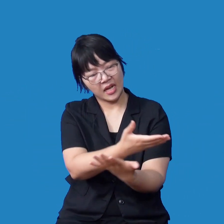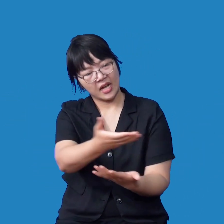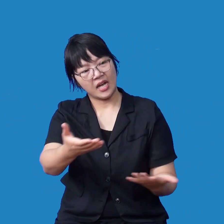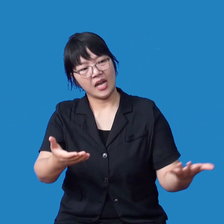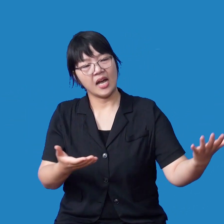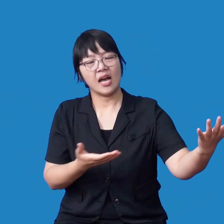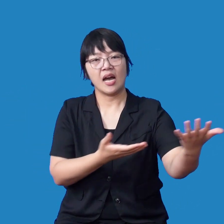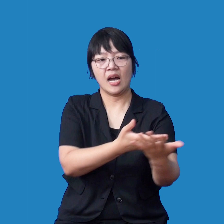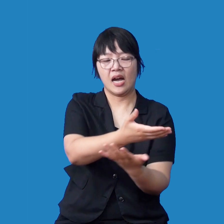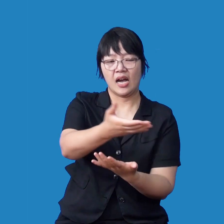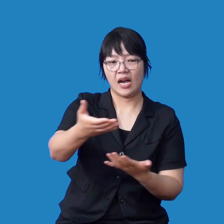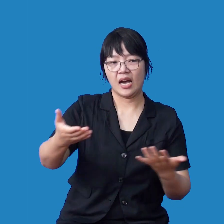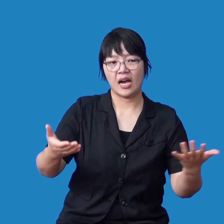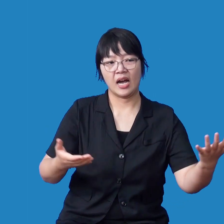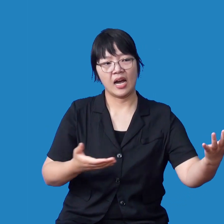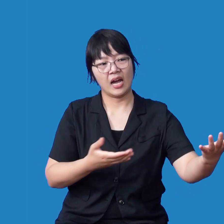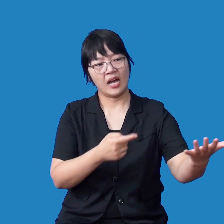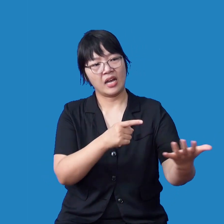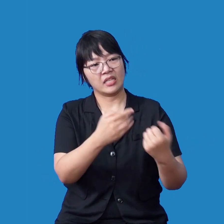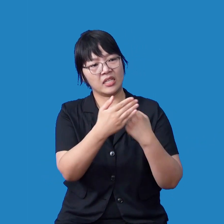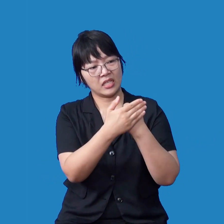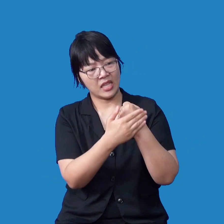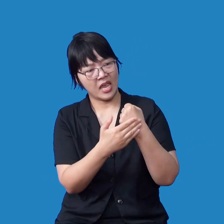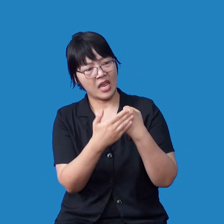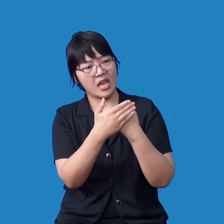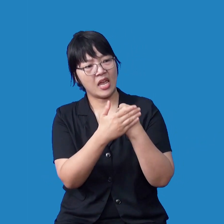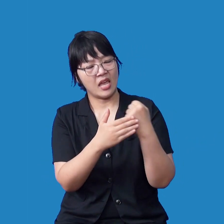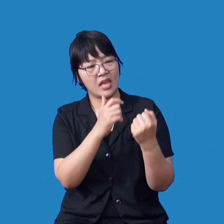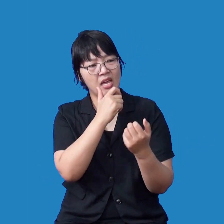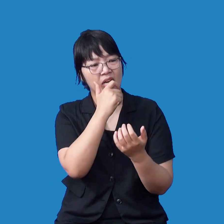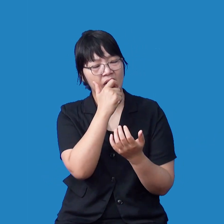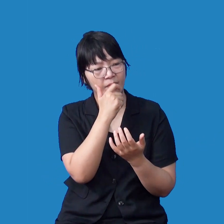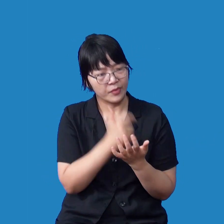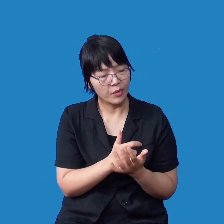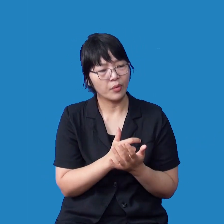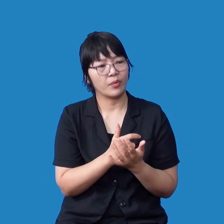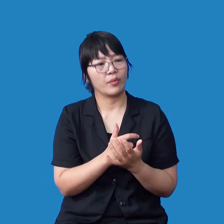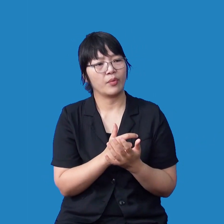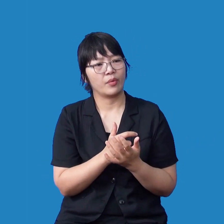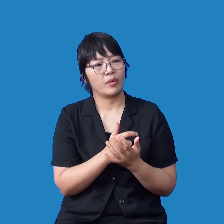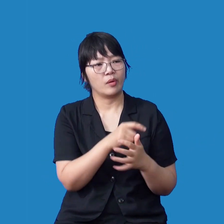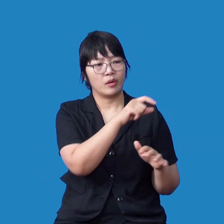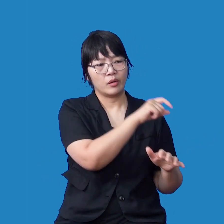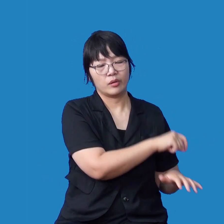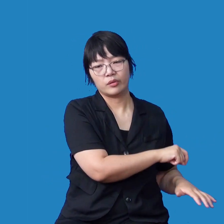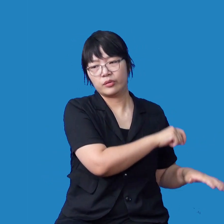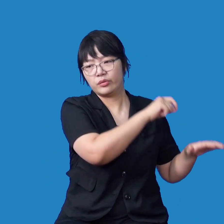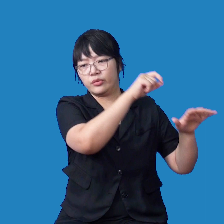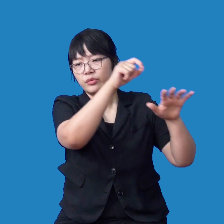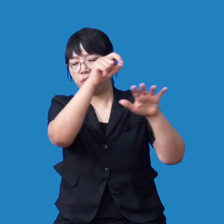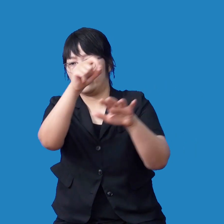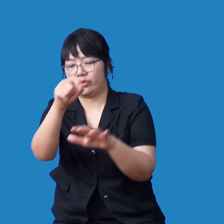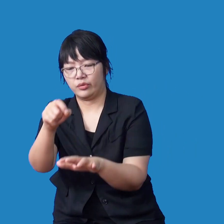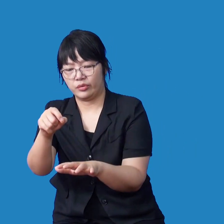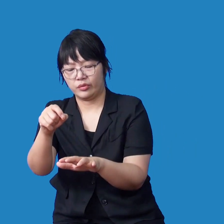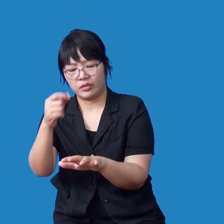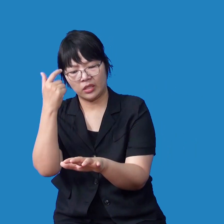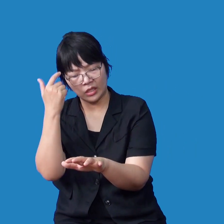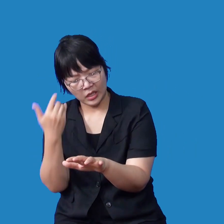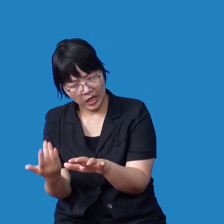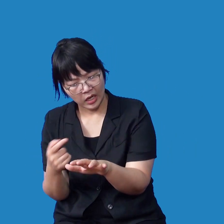뜨거웠던 그 시절의 감동, 그런 은혜를 우리가 지금 과연 우리가 붙들고 있을까요?